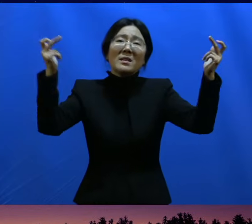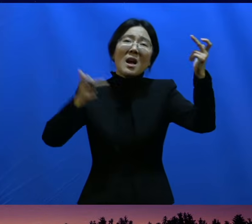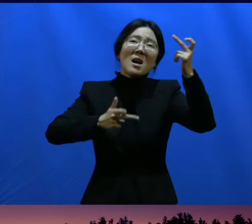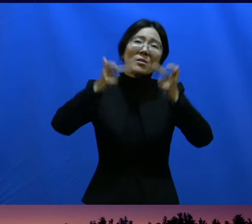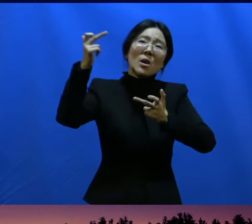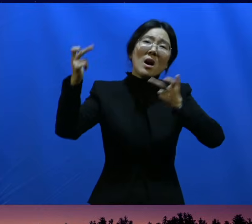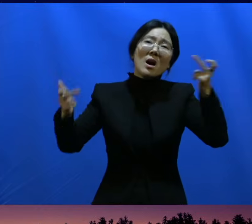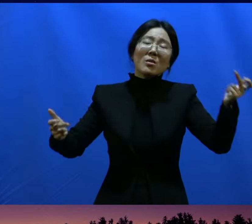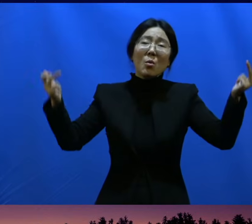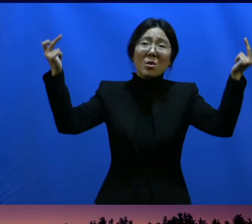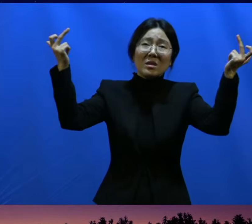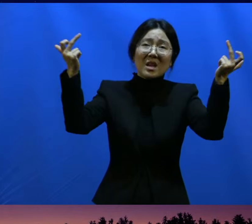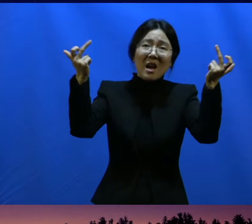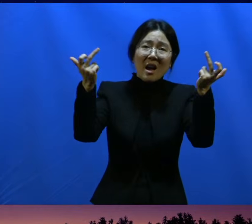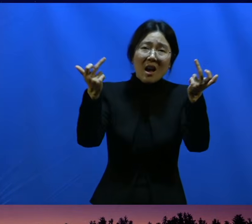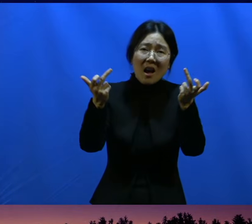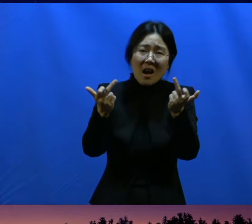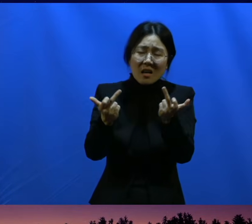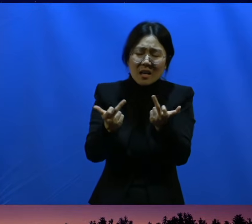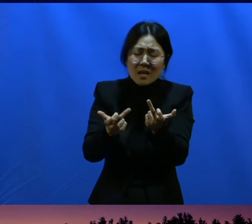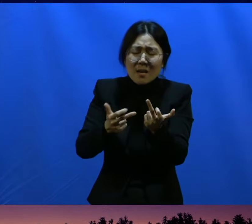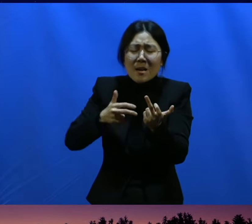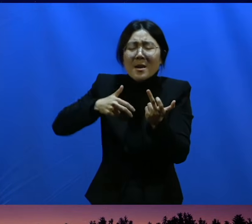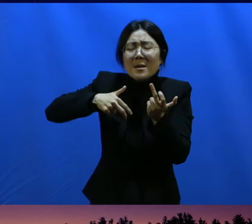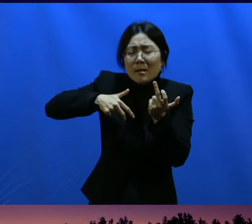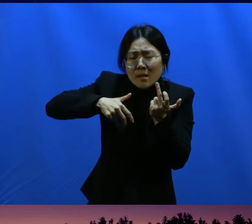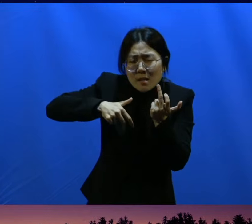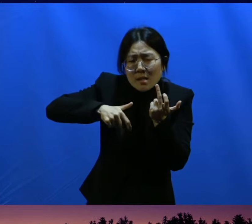험한 산과 골짜기